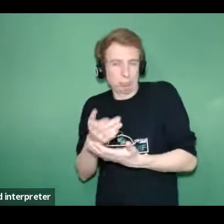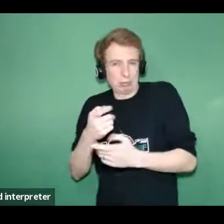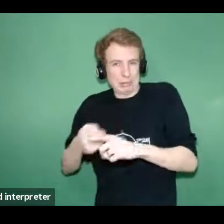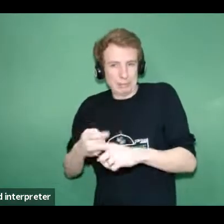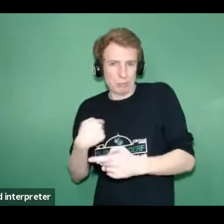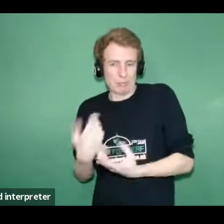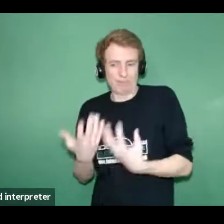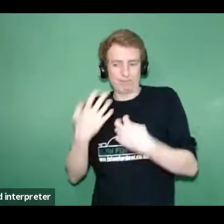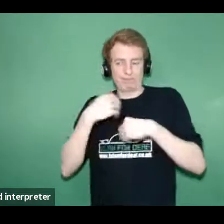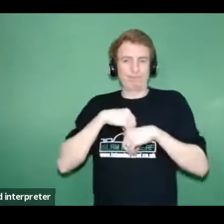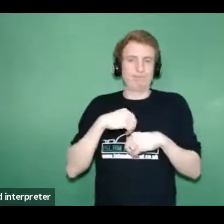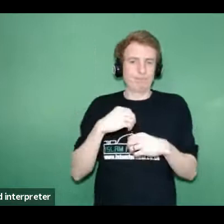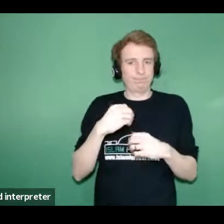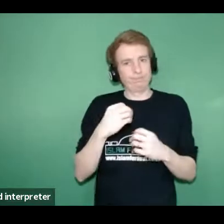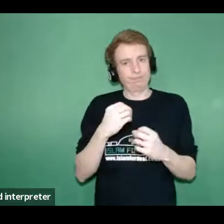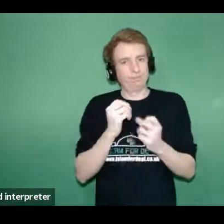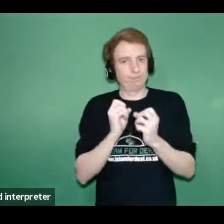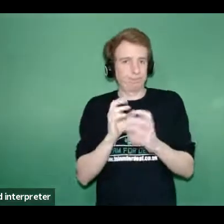الإيمان